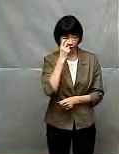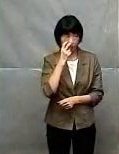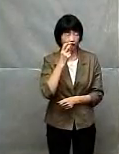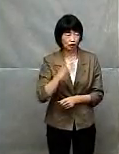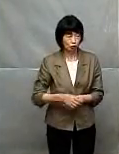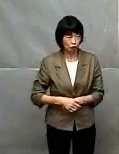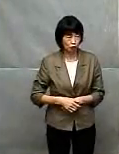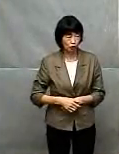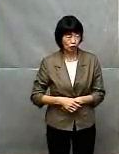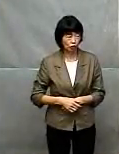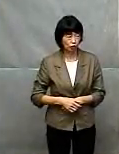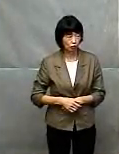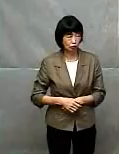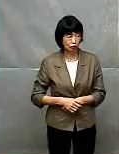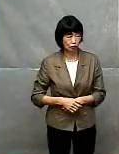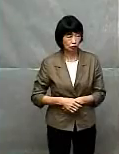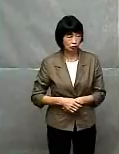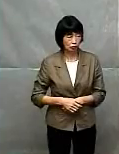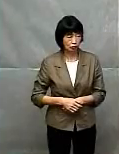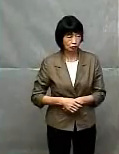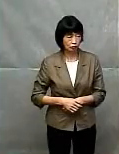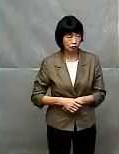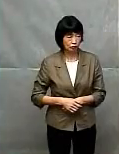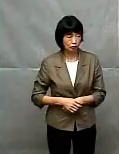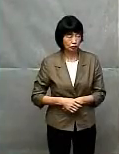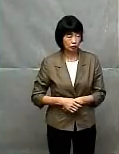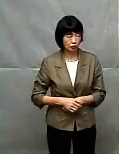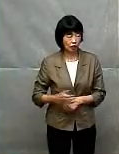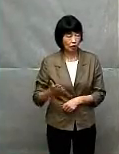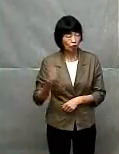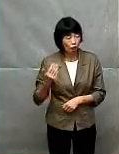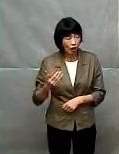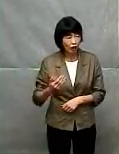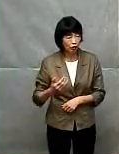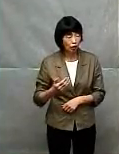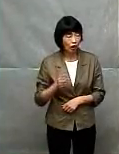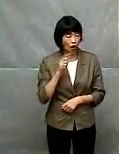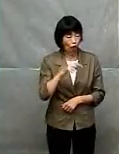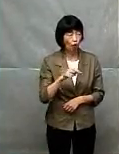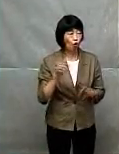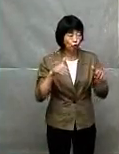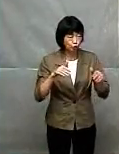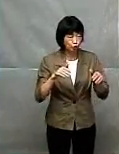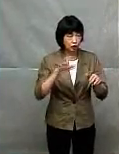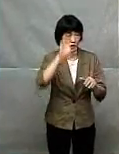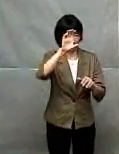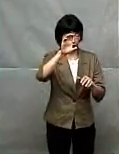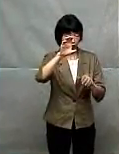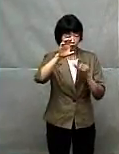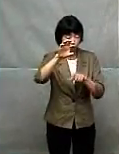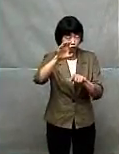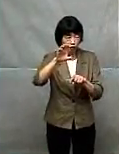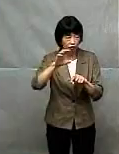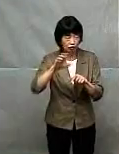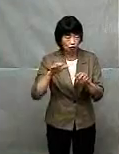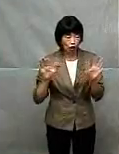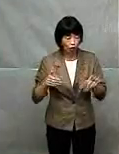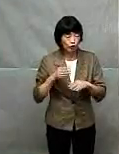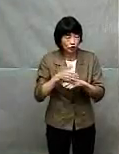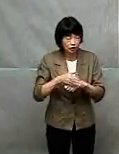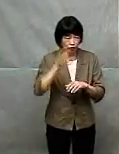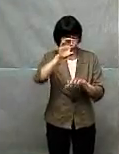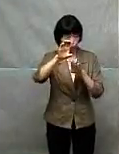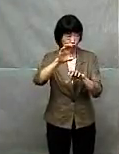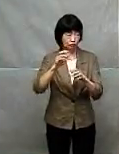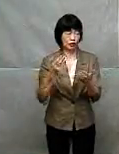400件以上ヒットするんですが、すべてそれまでは奥羽越新幹線と奥羽が前に出たプロジェクト名で紹介されております